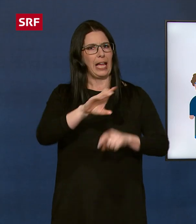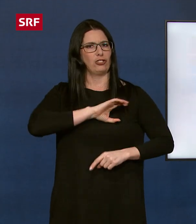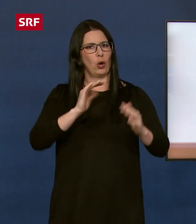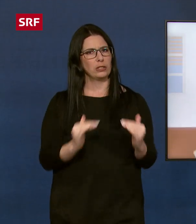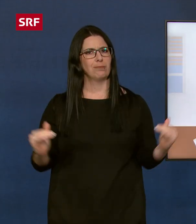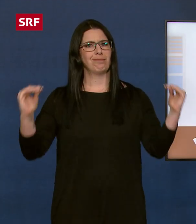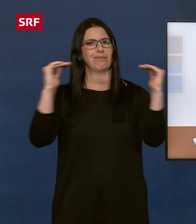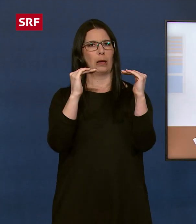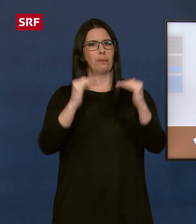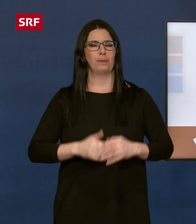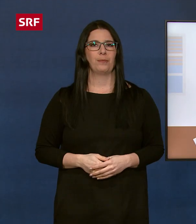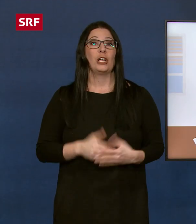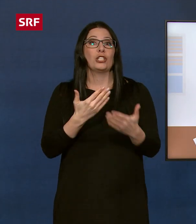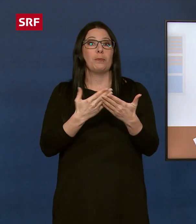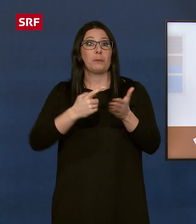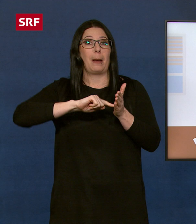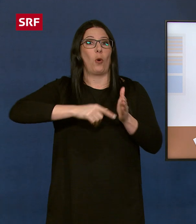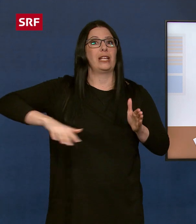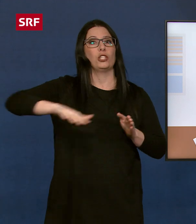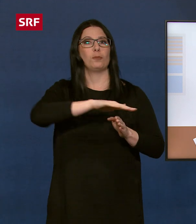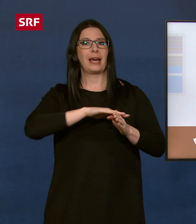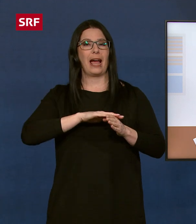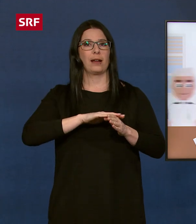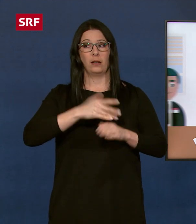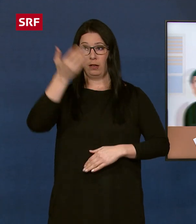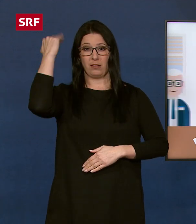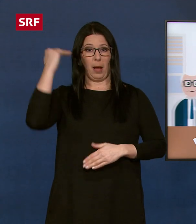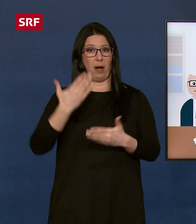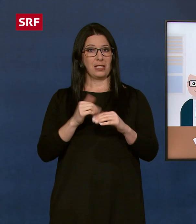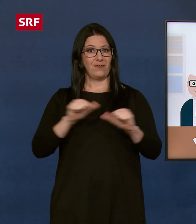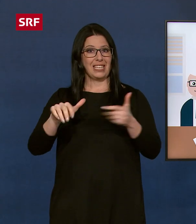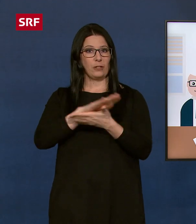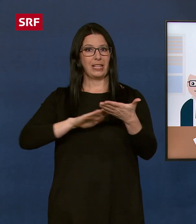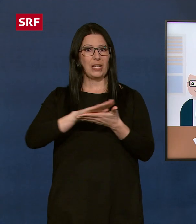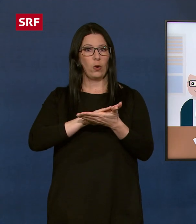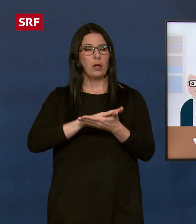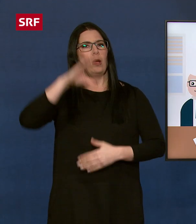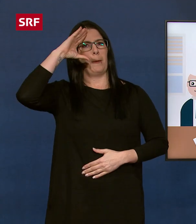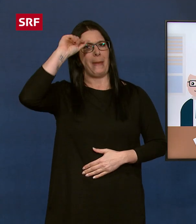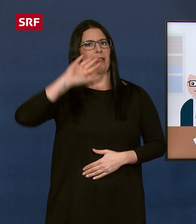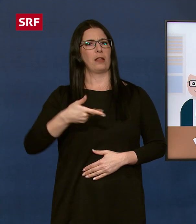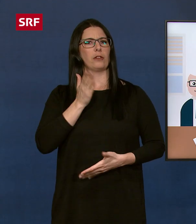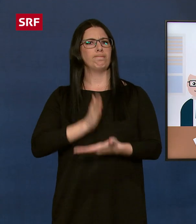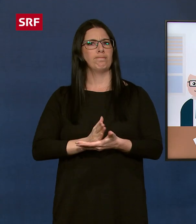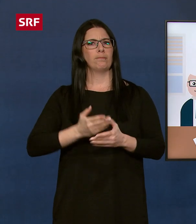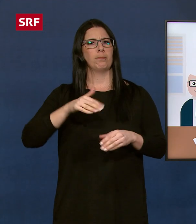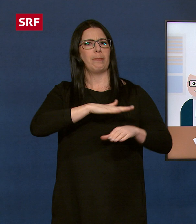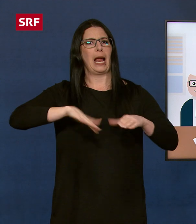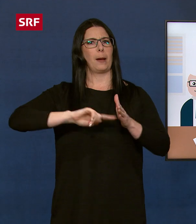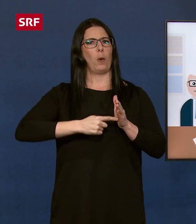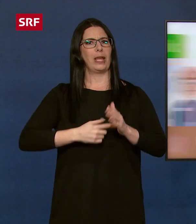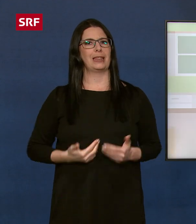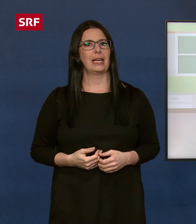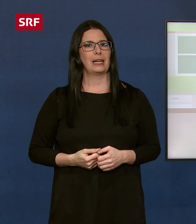z.B. in der Politik. Lange war es nämlich üblich, dass nur Männer in der Politik entscheiden durften.